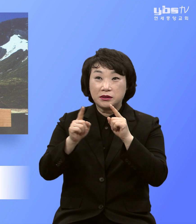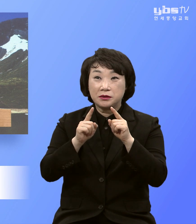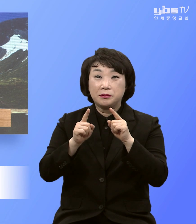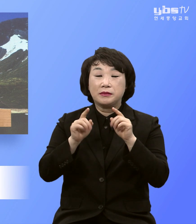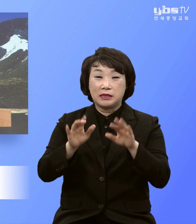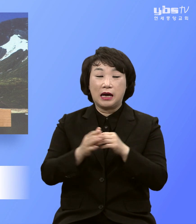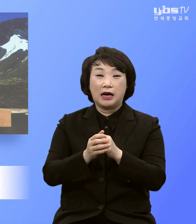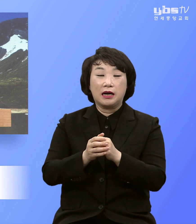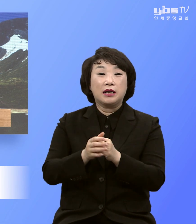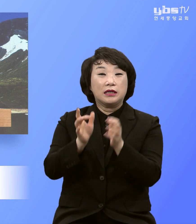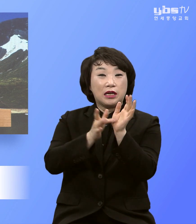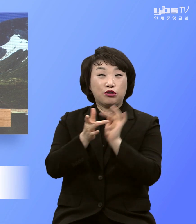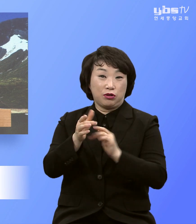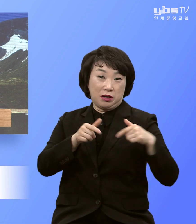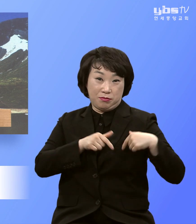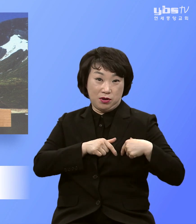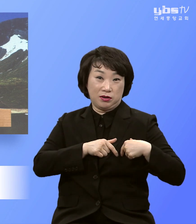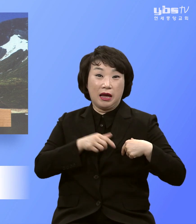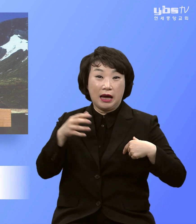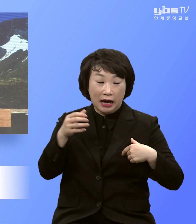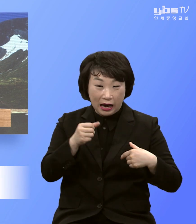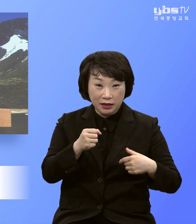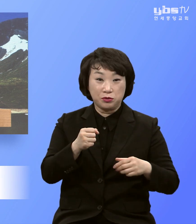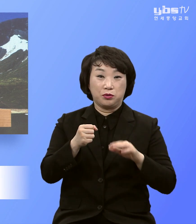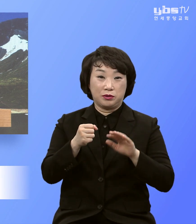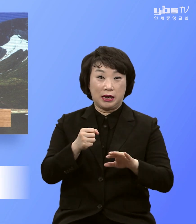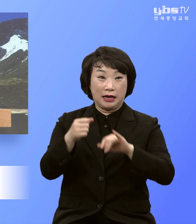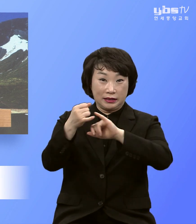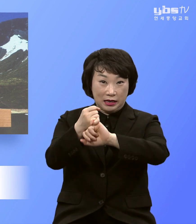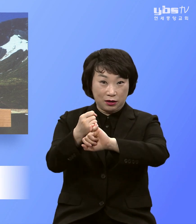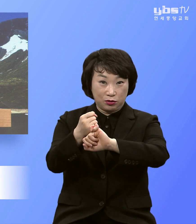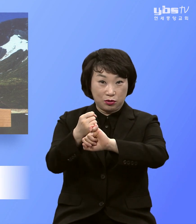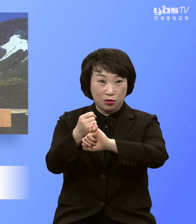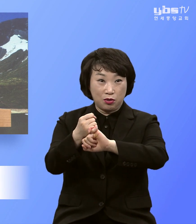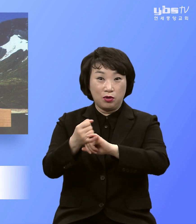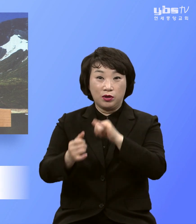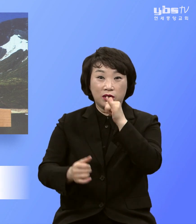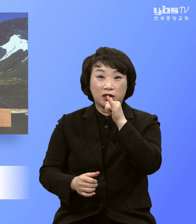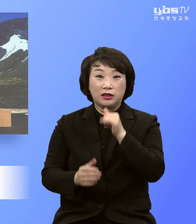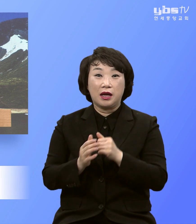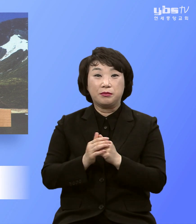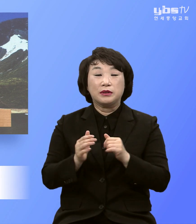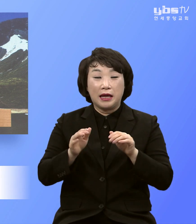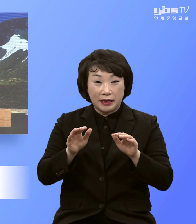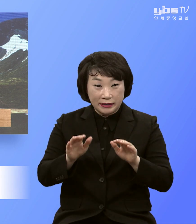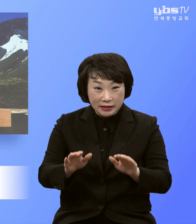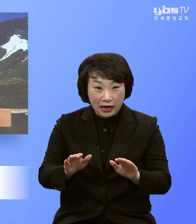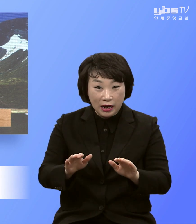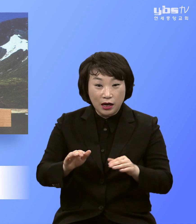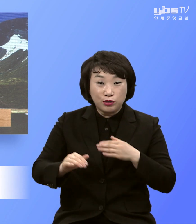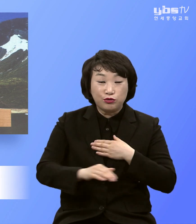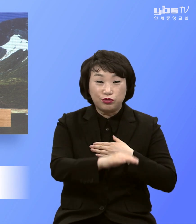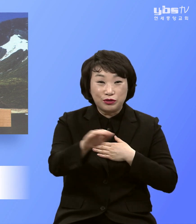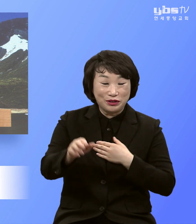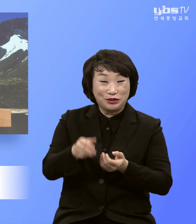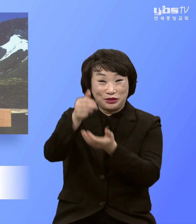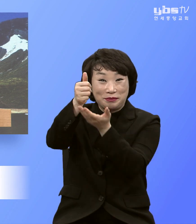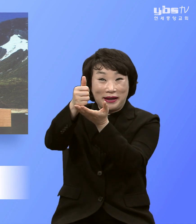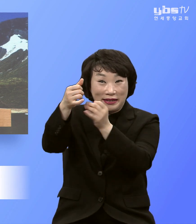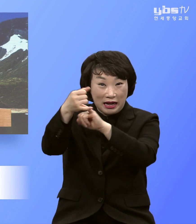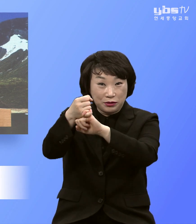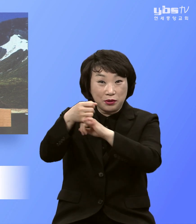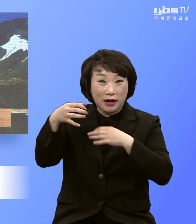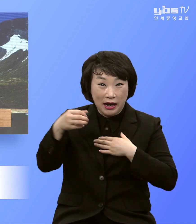말씀과 자기 명예를 가지고 약속한 것이기 때문에 우리 주님의